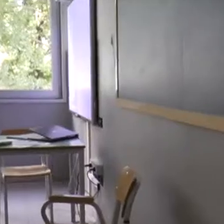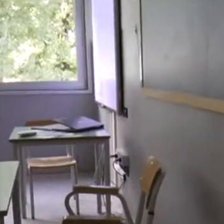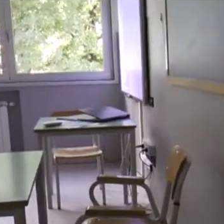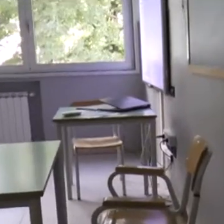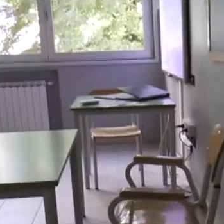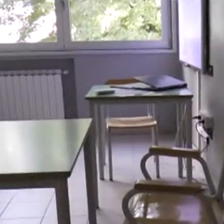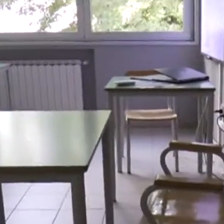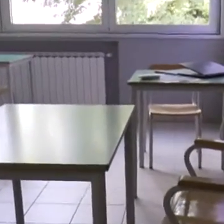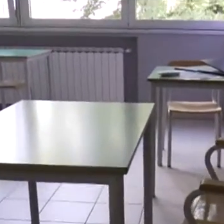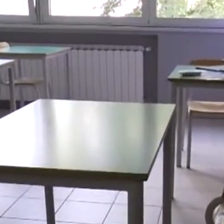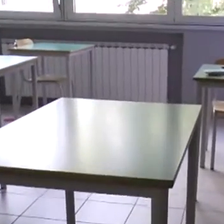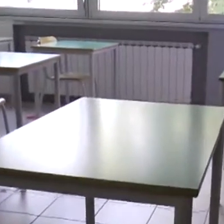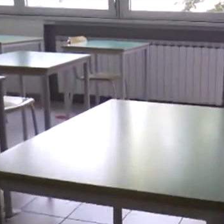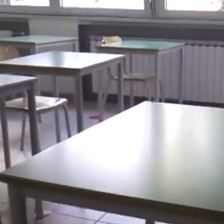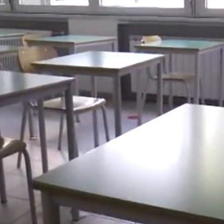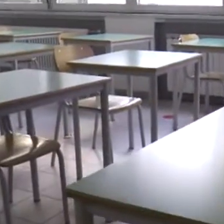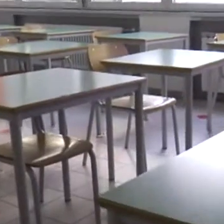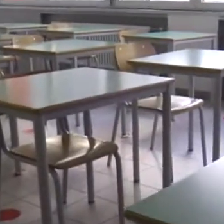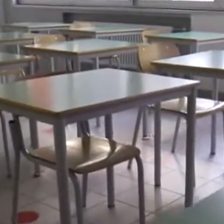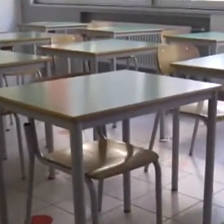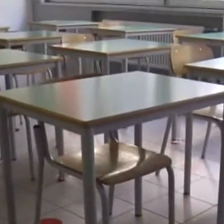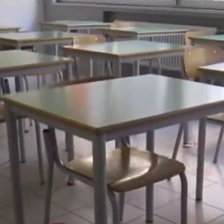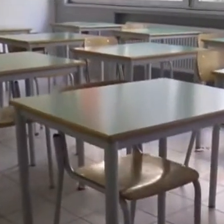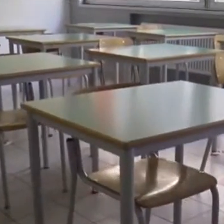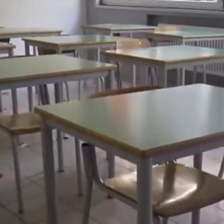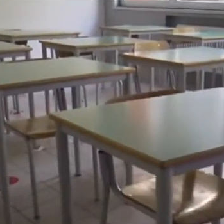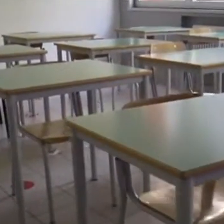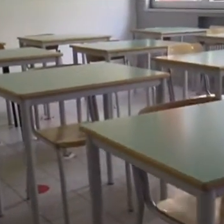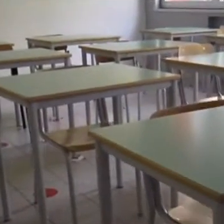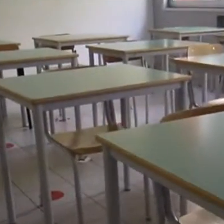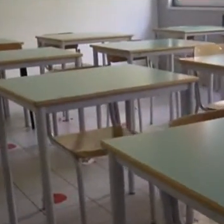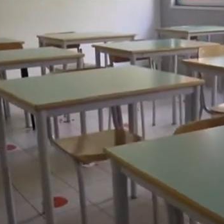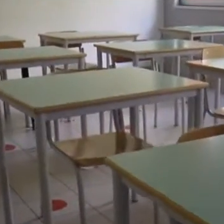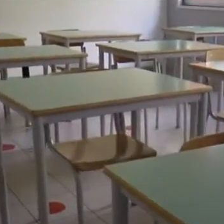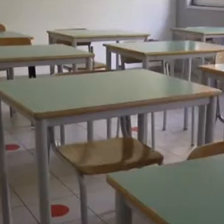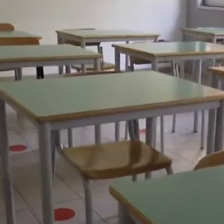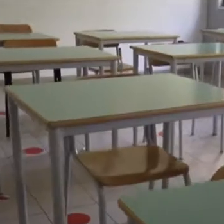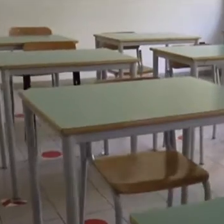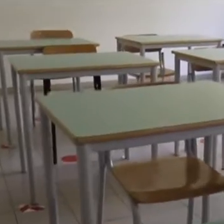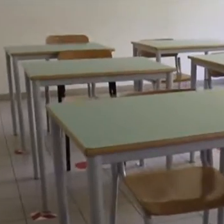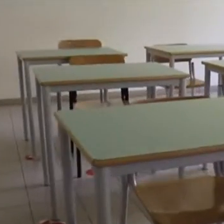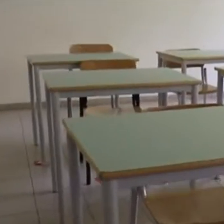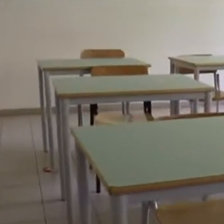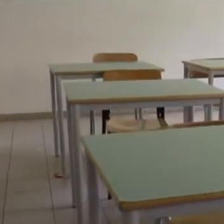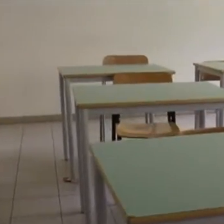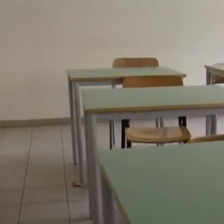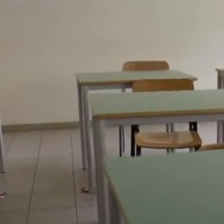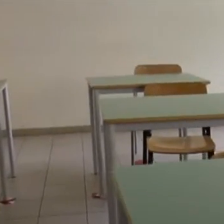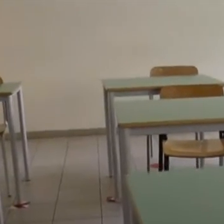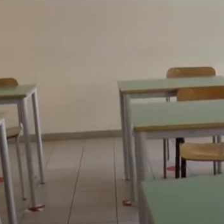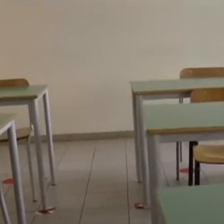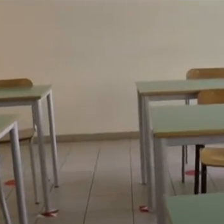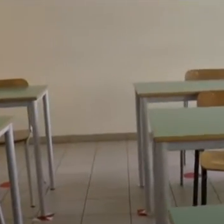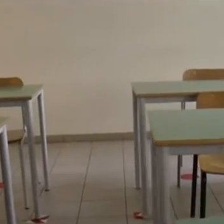tra le regioni ma il parere del cts continua zaia smantella il modello dei colori delle regioni c'è questo parere